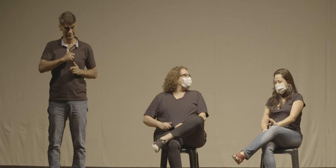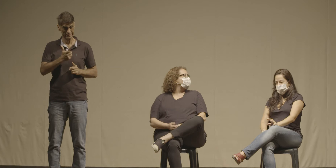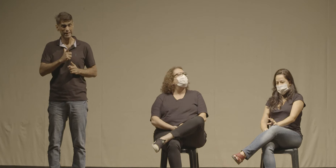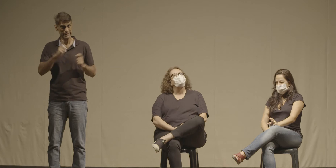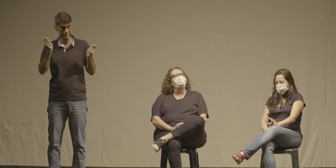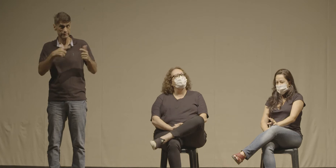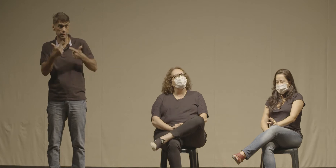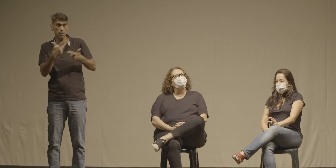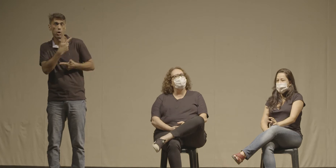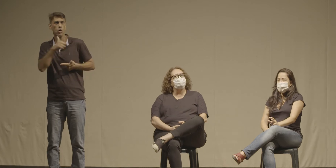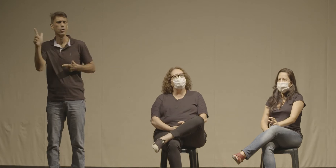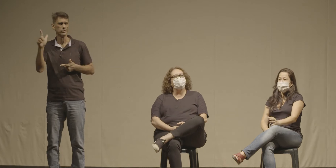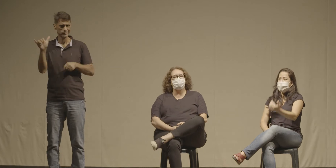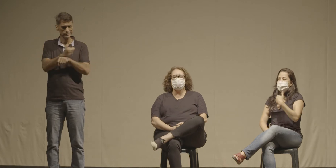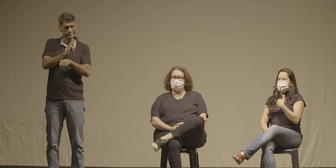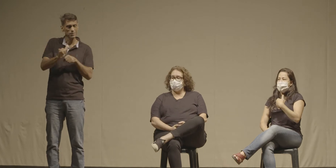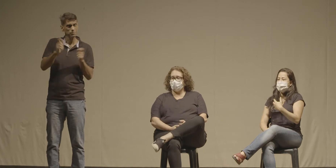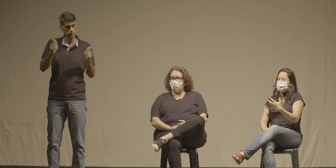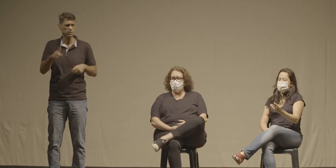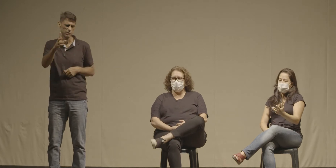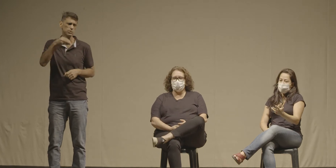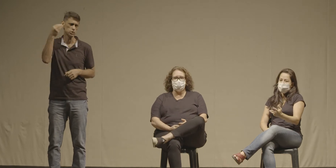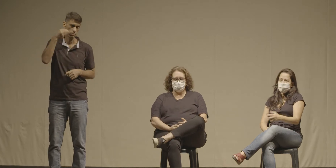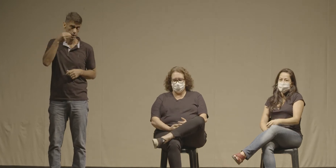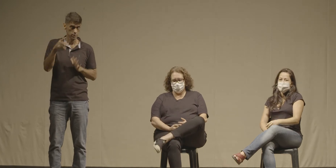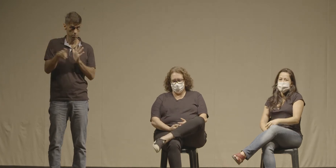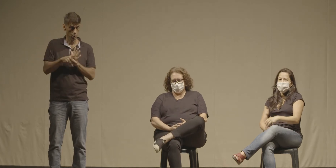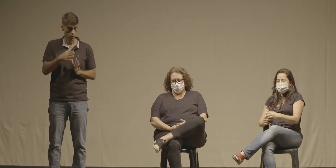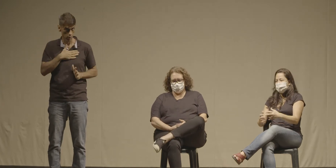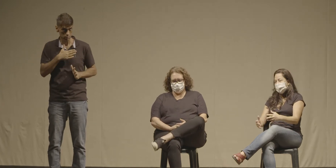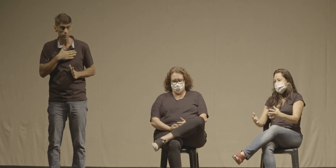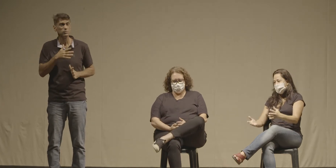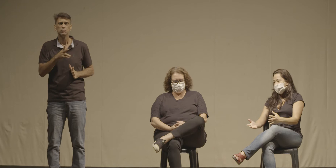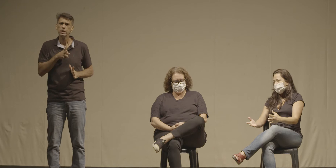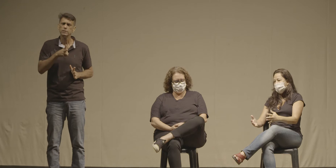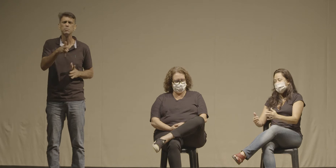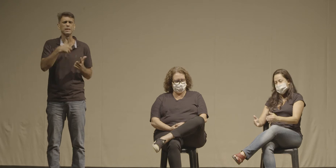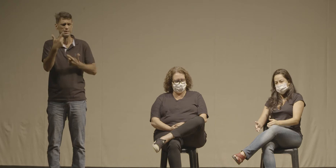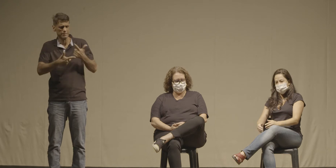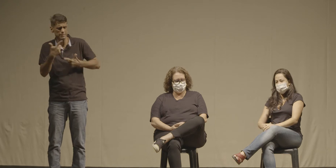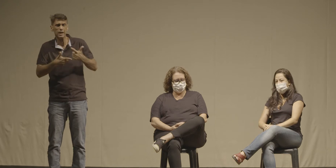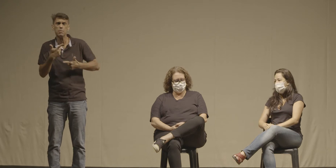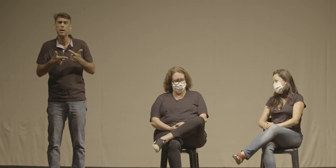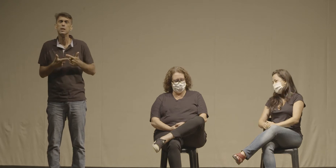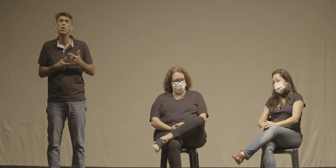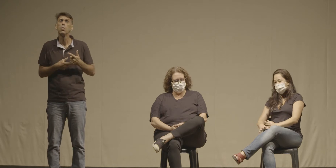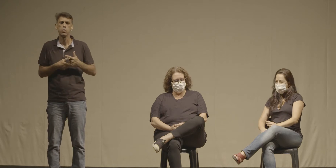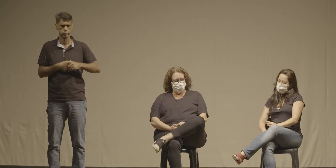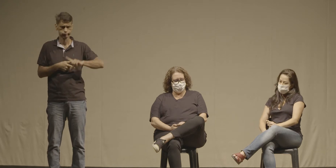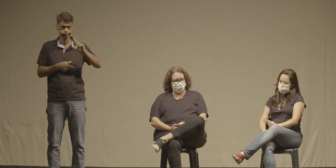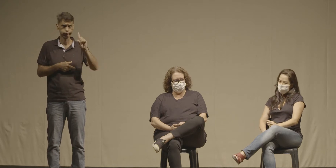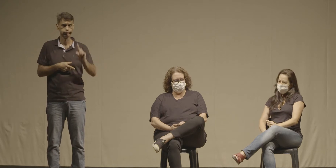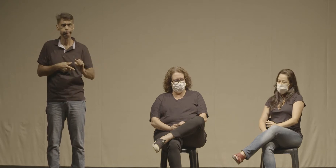maneira de trabalhar. Porque, assim, a minha experiência pessoal sempre foi trabalhar com baixo ou quase